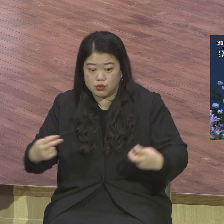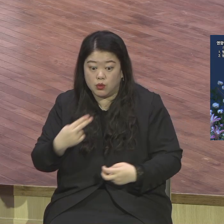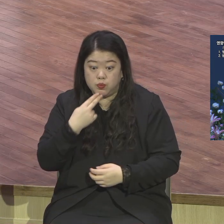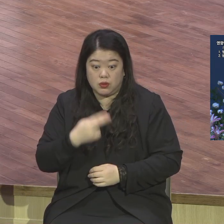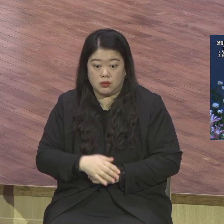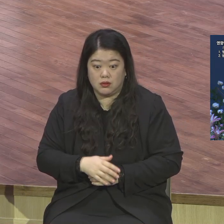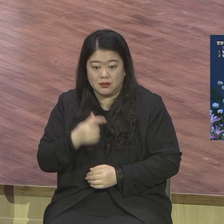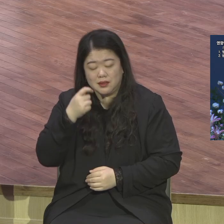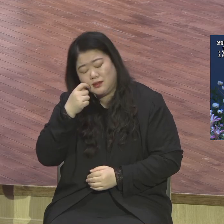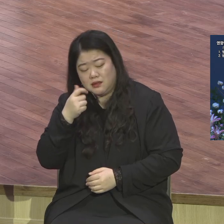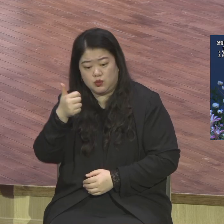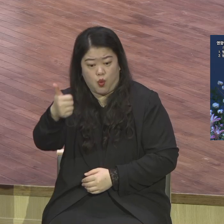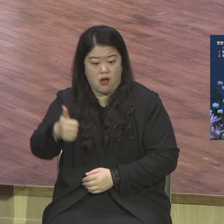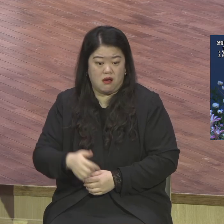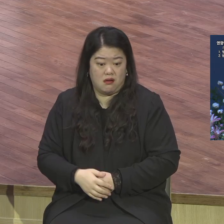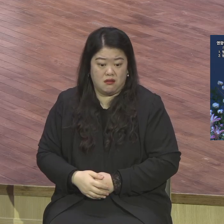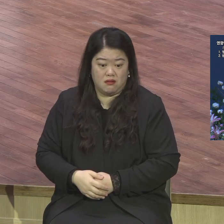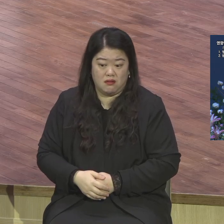막 인기 짱이야 그냥.